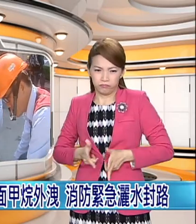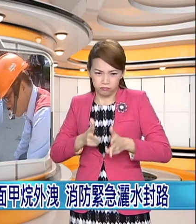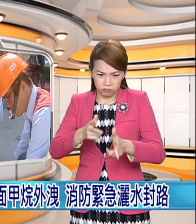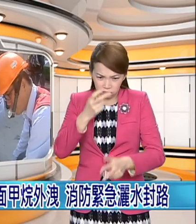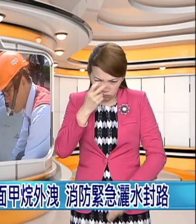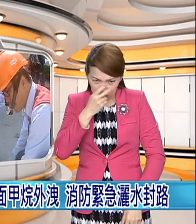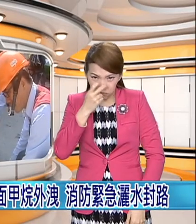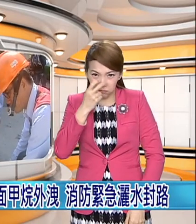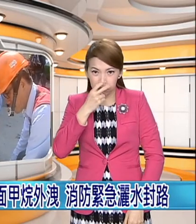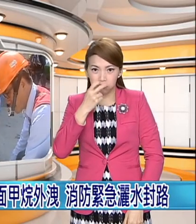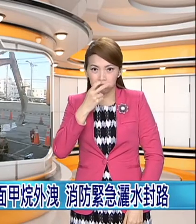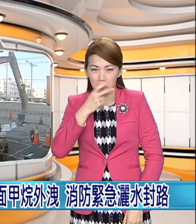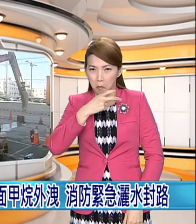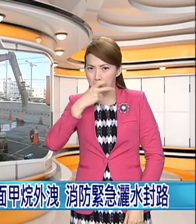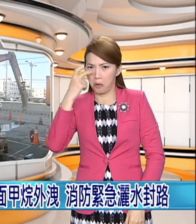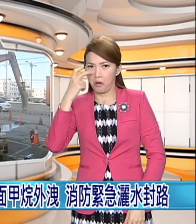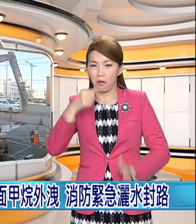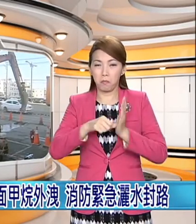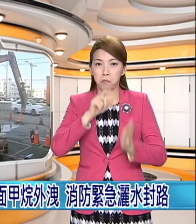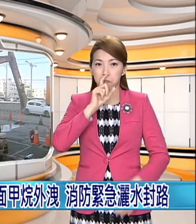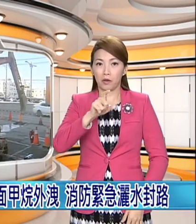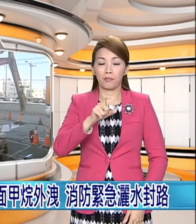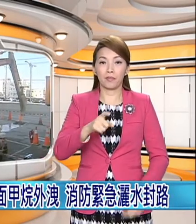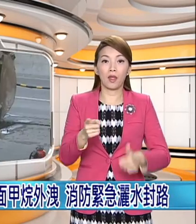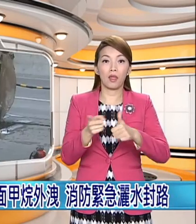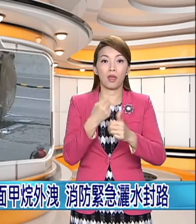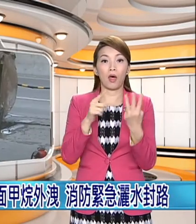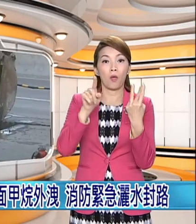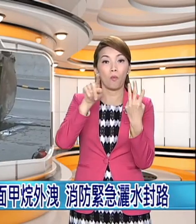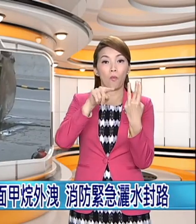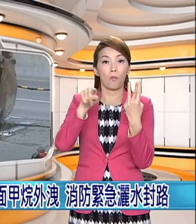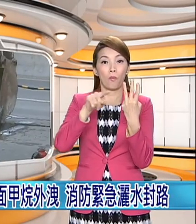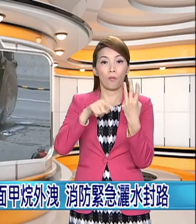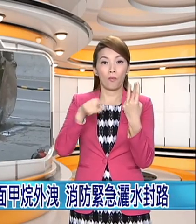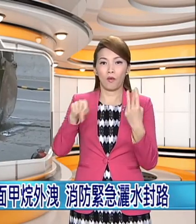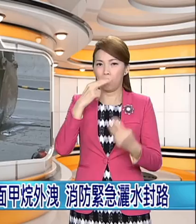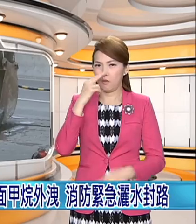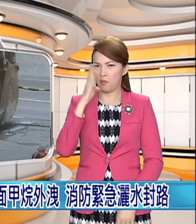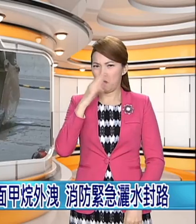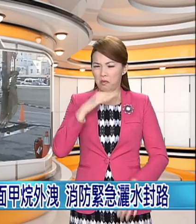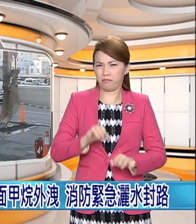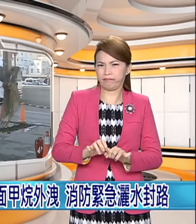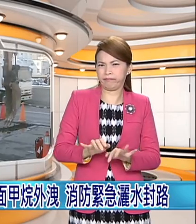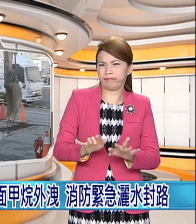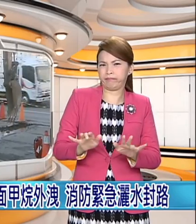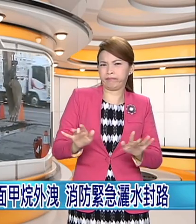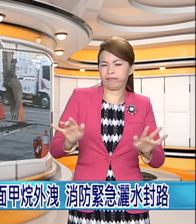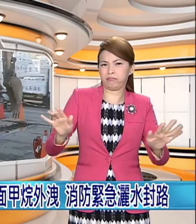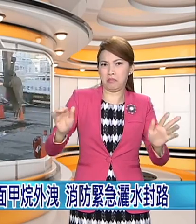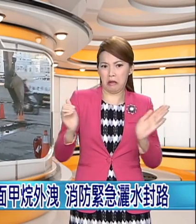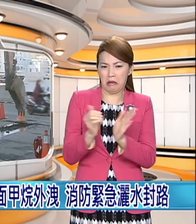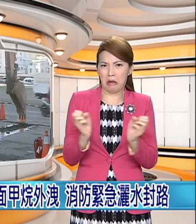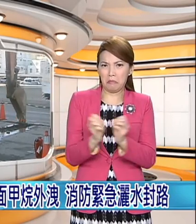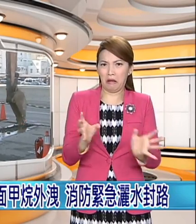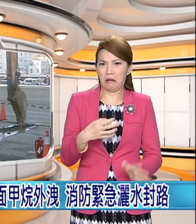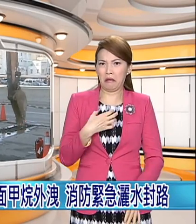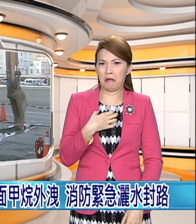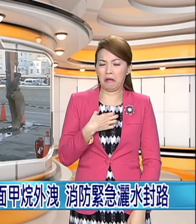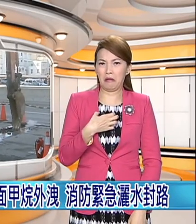体甲烷，而且浓度很高，超过了爆炸下限，于是赶紧